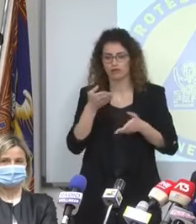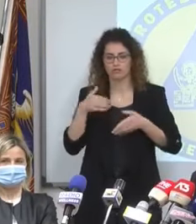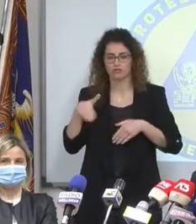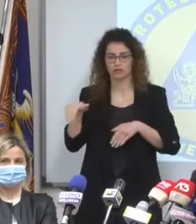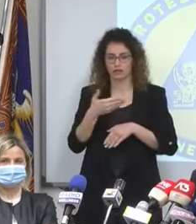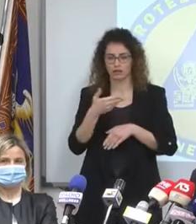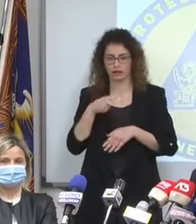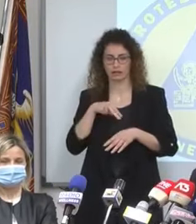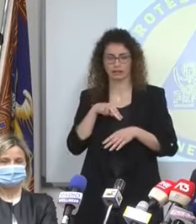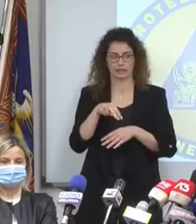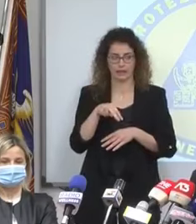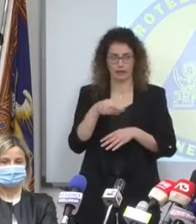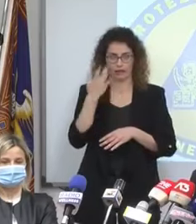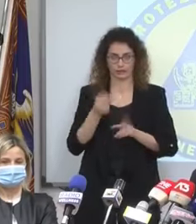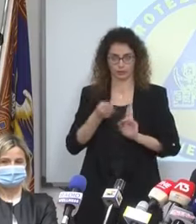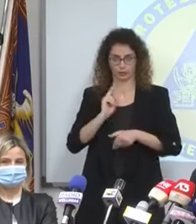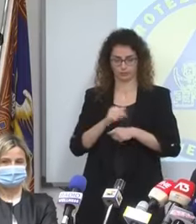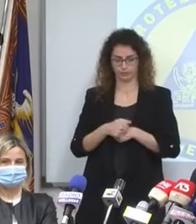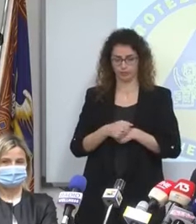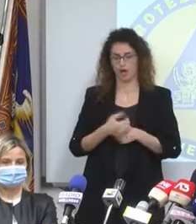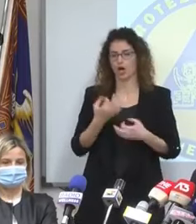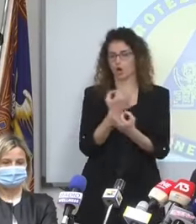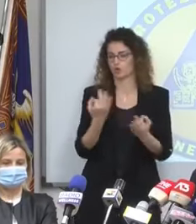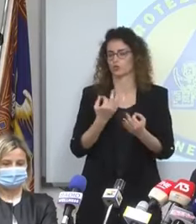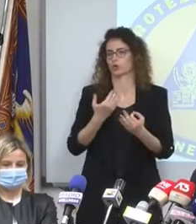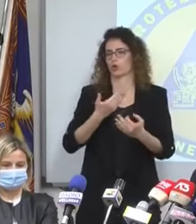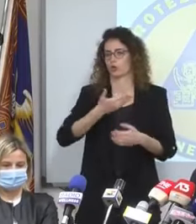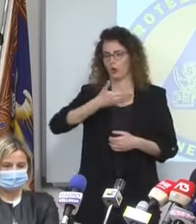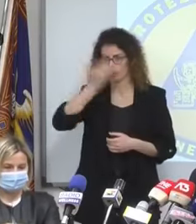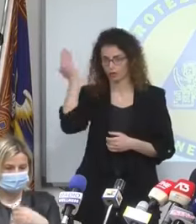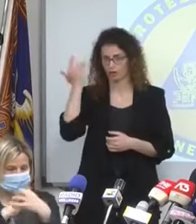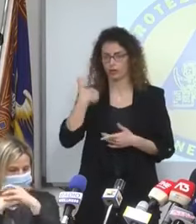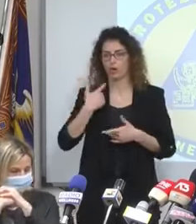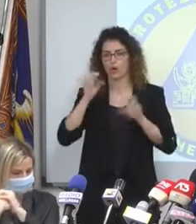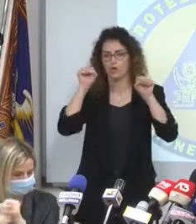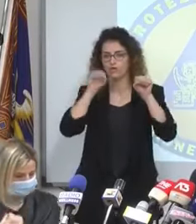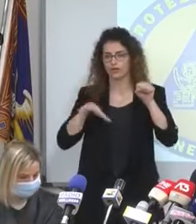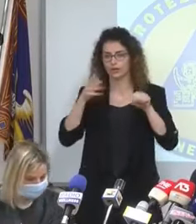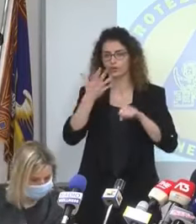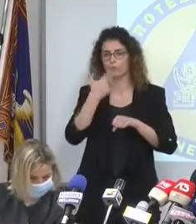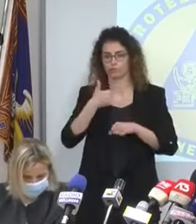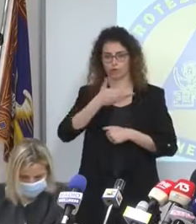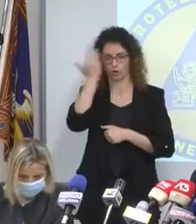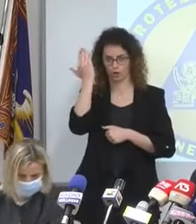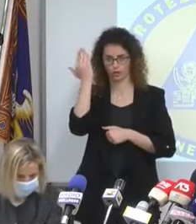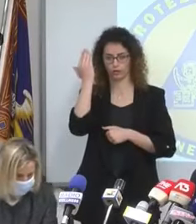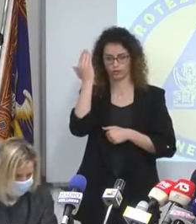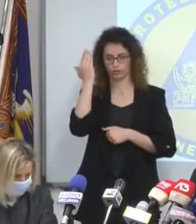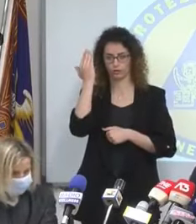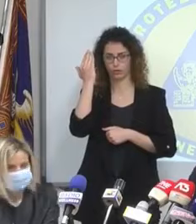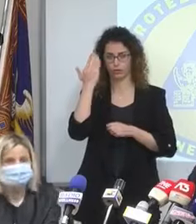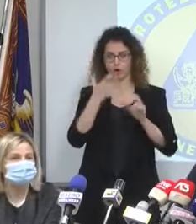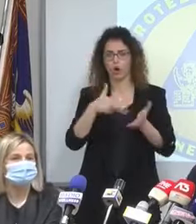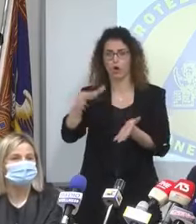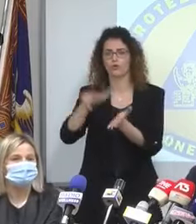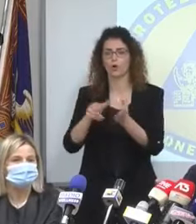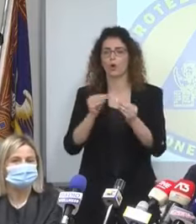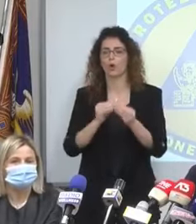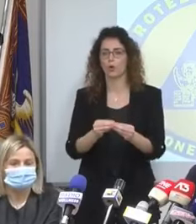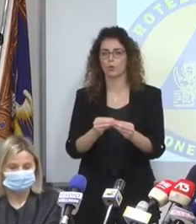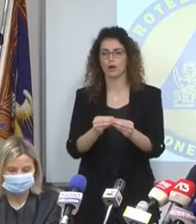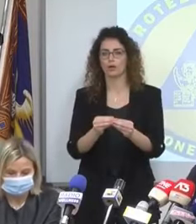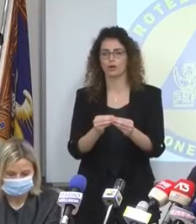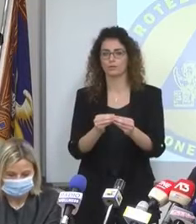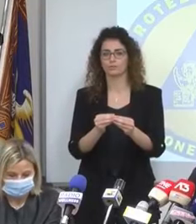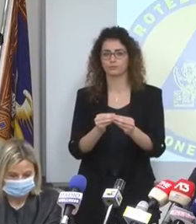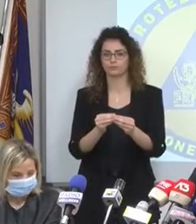più, però è giusto essere corretti, e noi come Veneto abbiamo voluto che questa correttezza si sia addirittura confermata col blocco